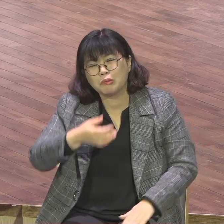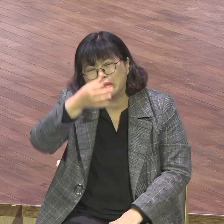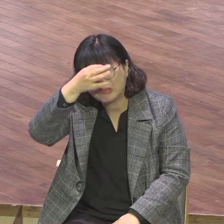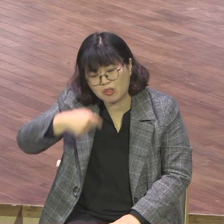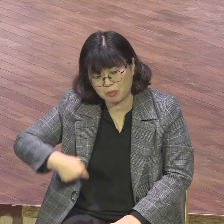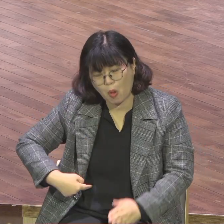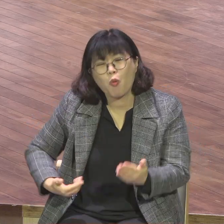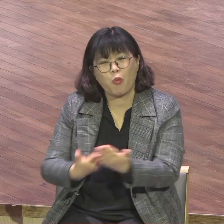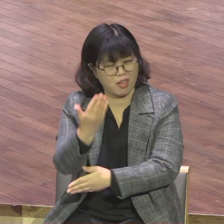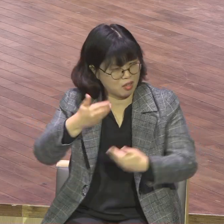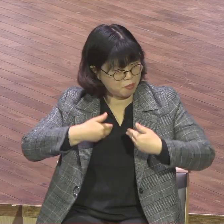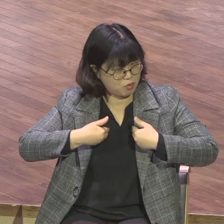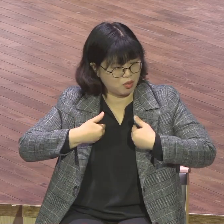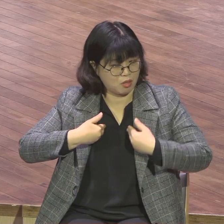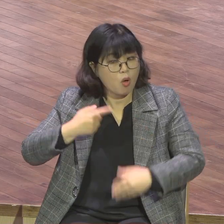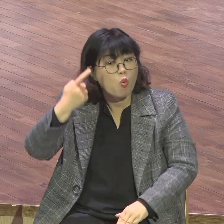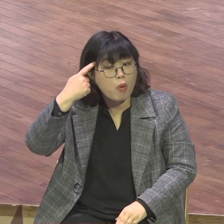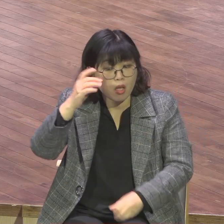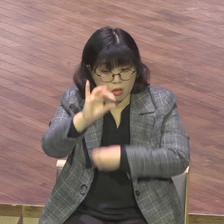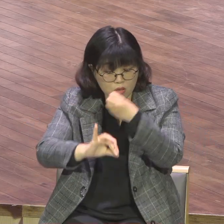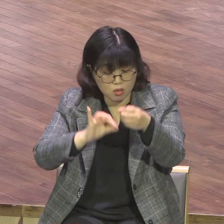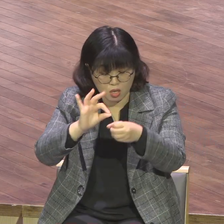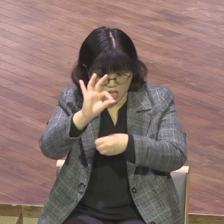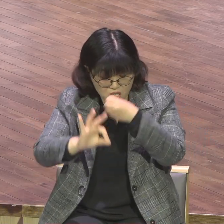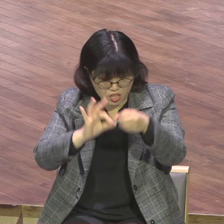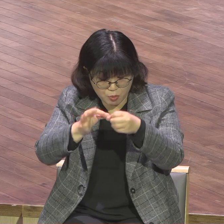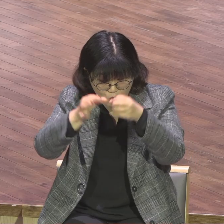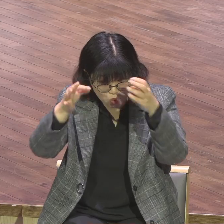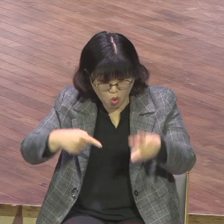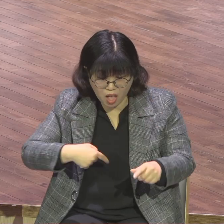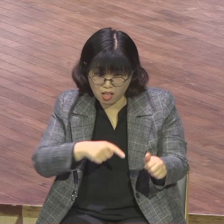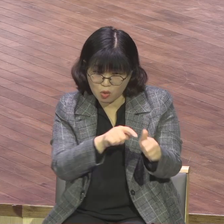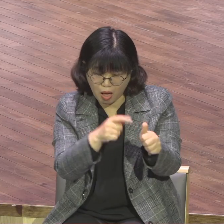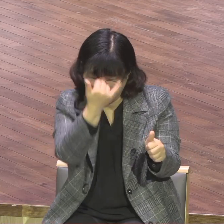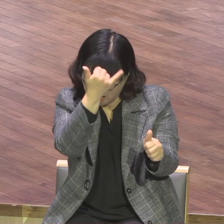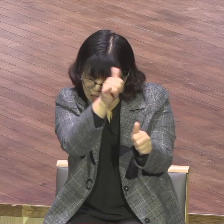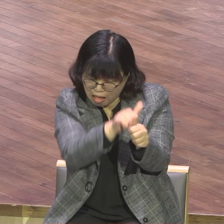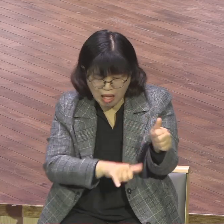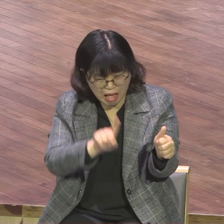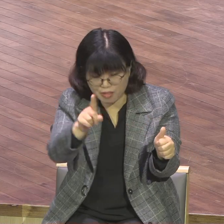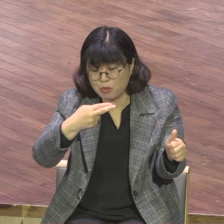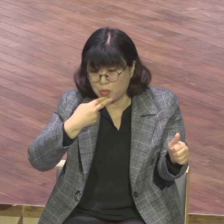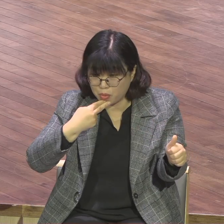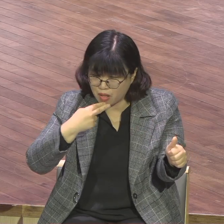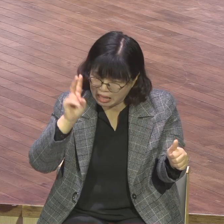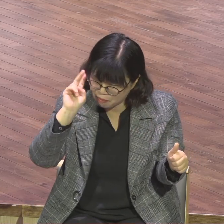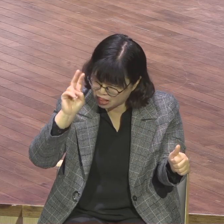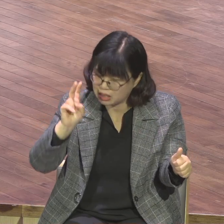남편 보고 말을 위해서, 가정 보고 말을 위해서